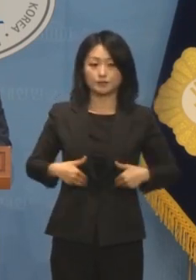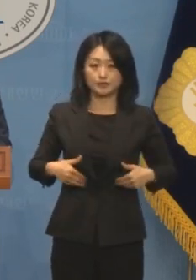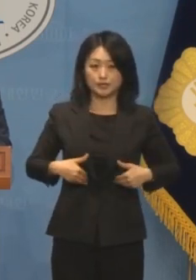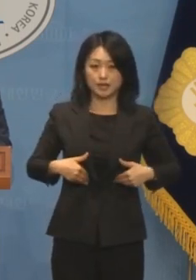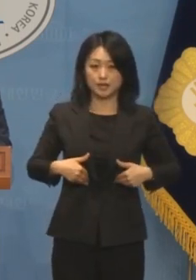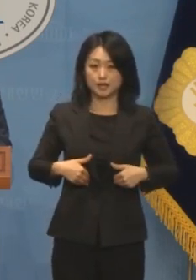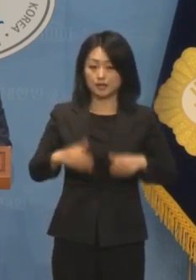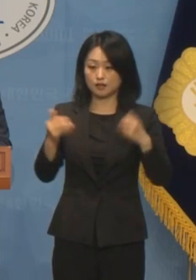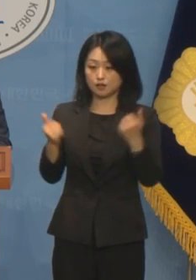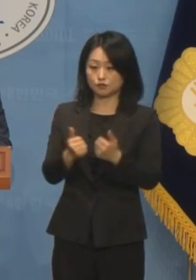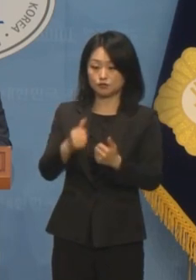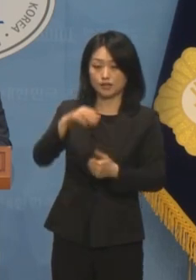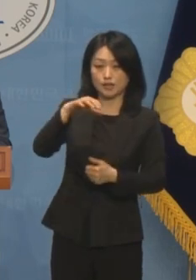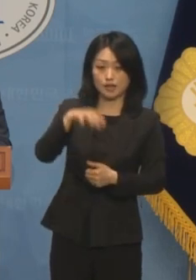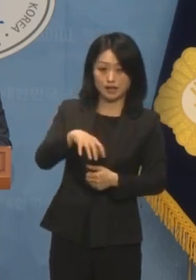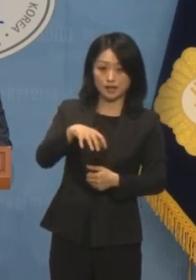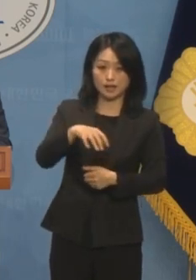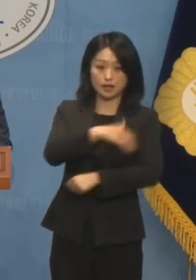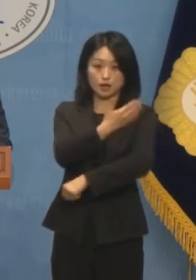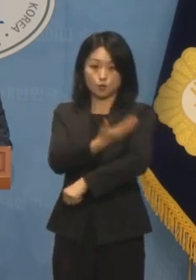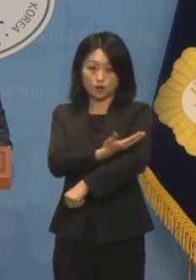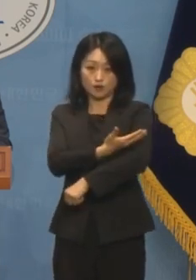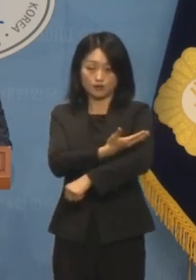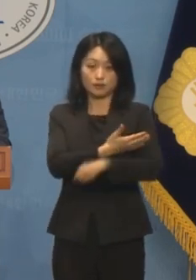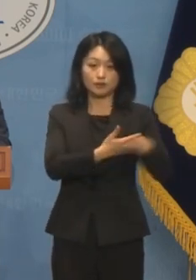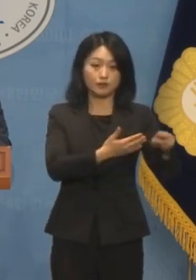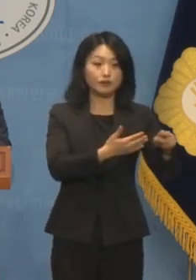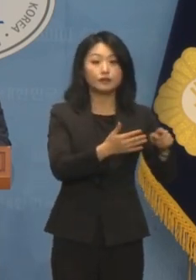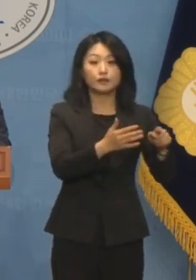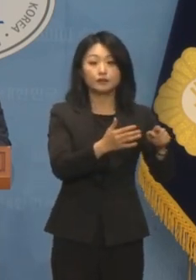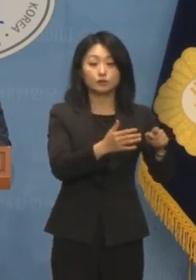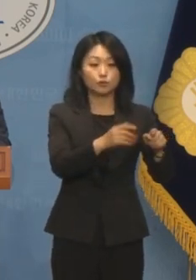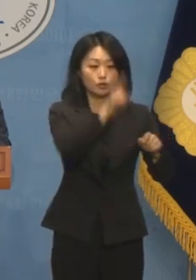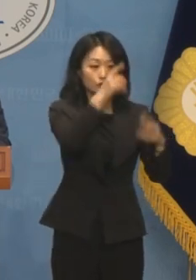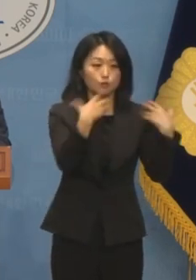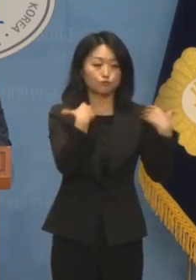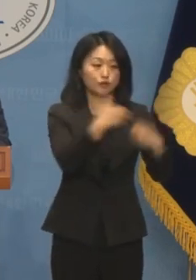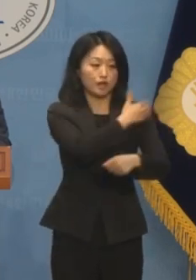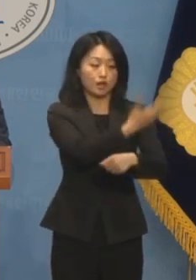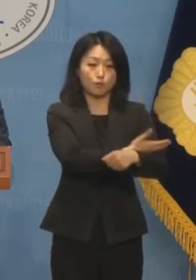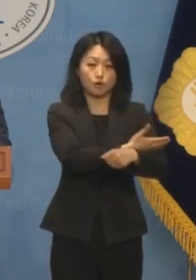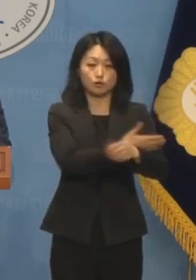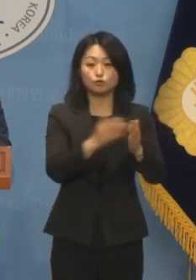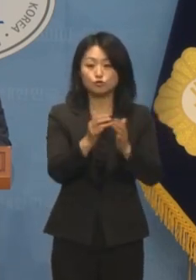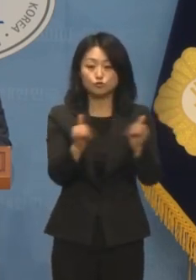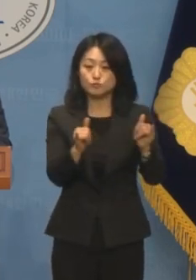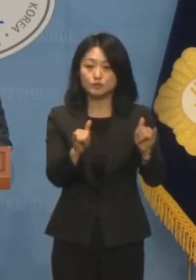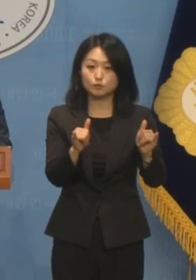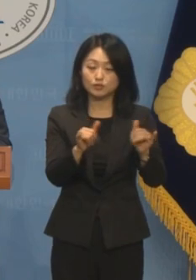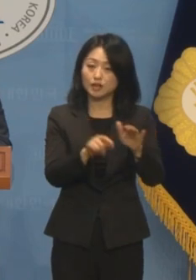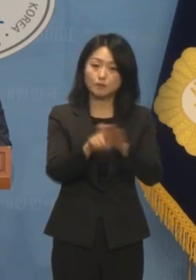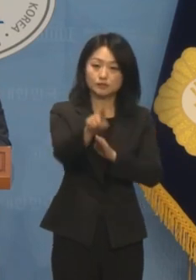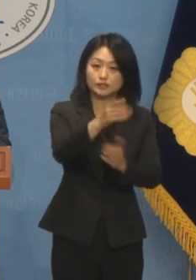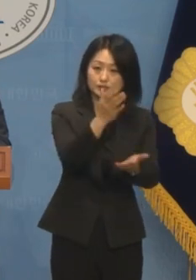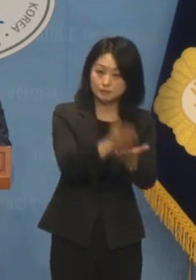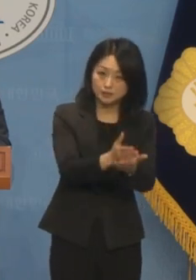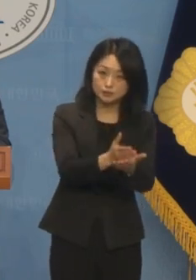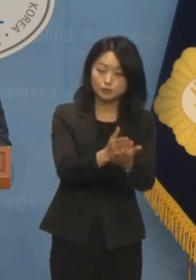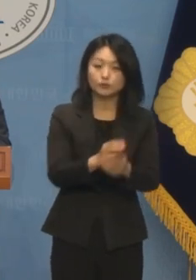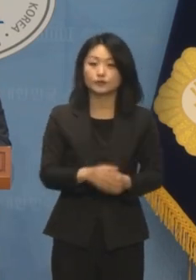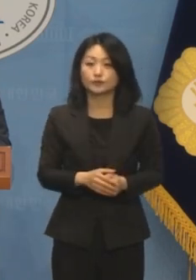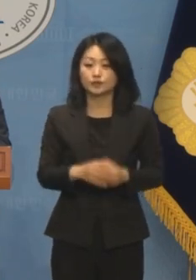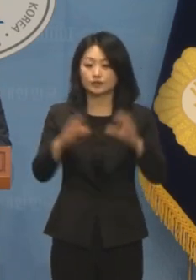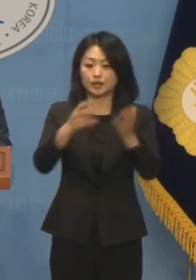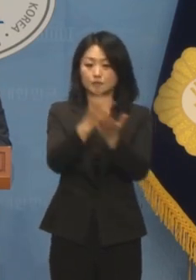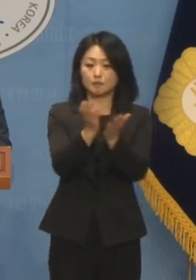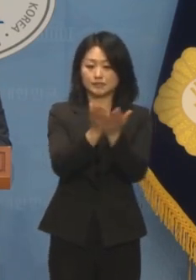행정부의 권한이 국민의 삶보다 우선할 수 없습니다. 윤석열 정부는 위헌 핑계 대지 말고 국민의